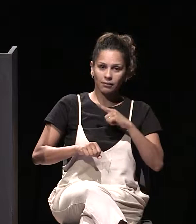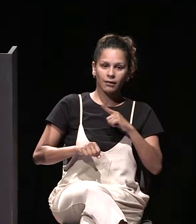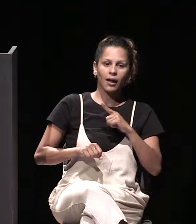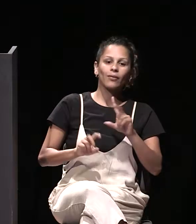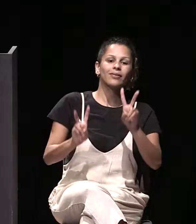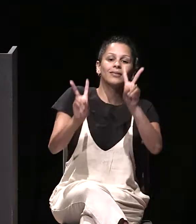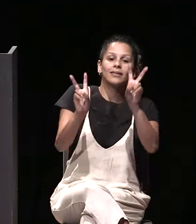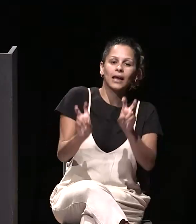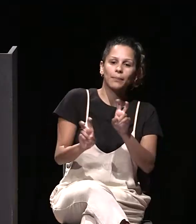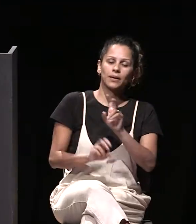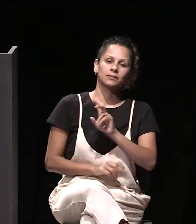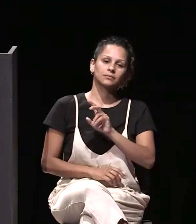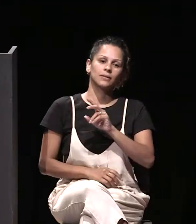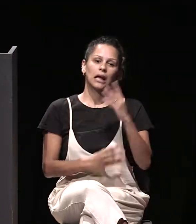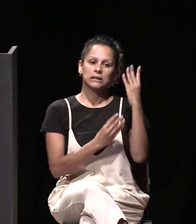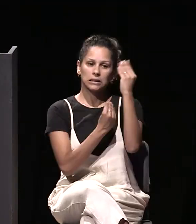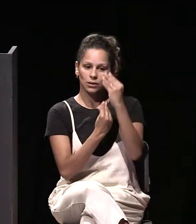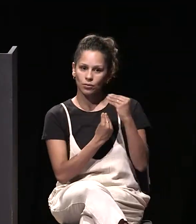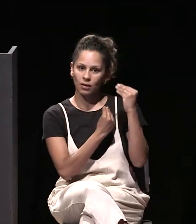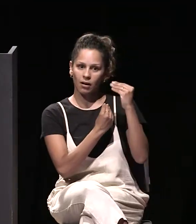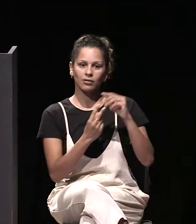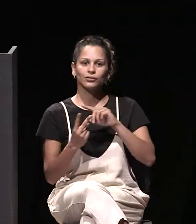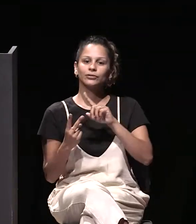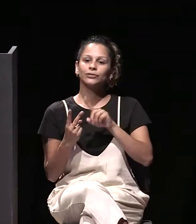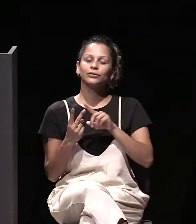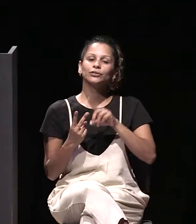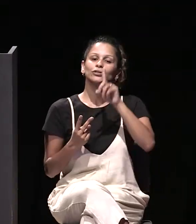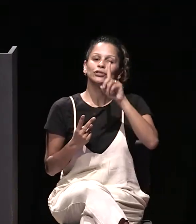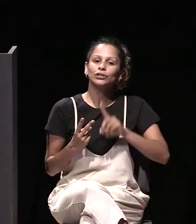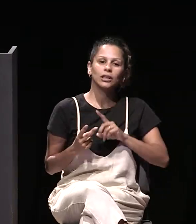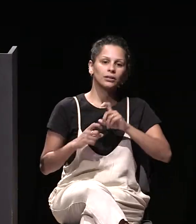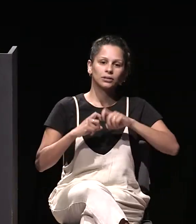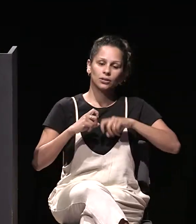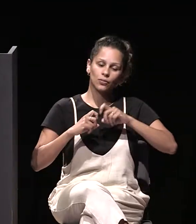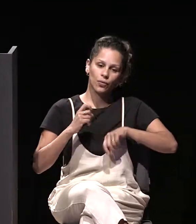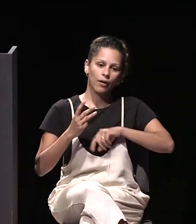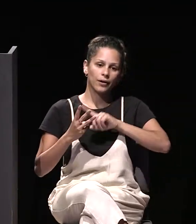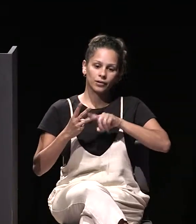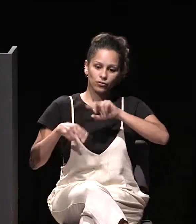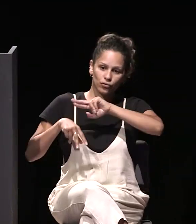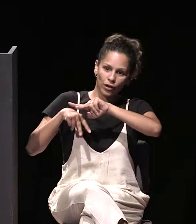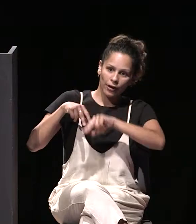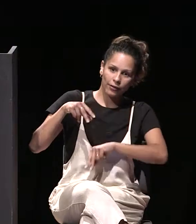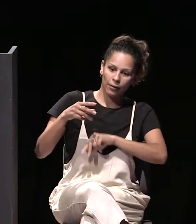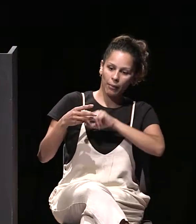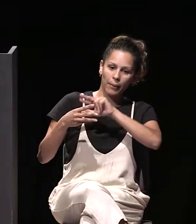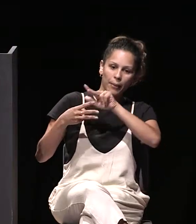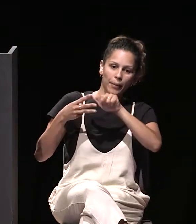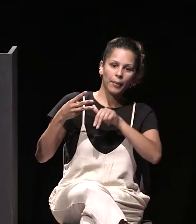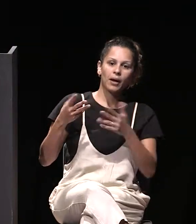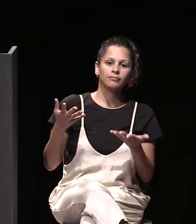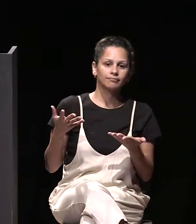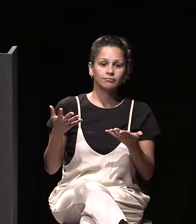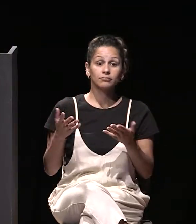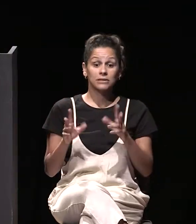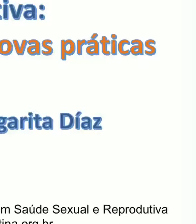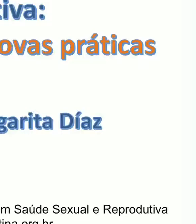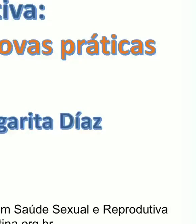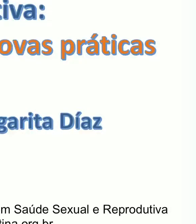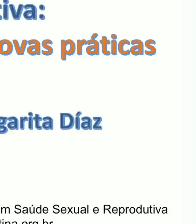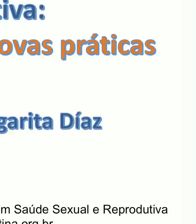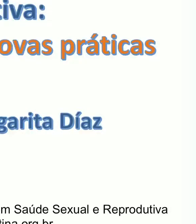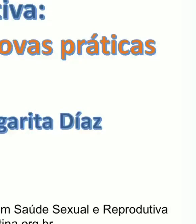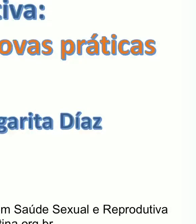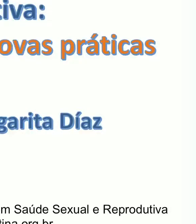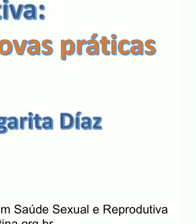ensino de direitos sexuais e reprodutivos, ensino de gênero, e eu vou dizer aqui, gênero, eu estou me referindo, quando me refiro